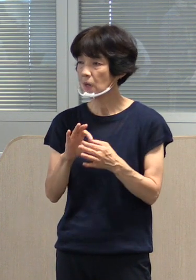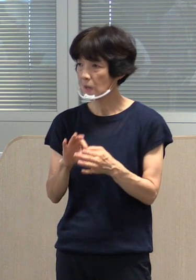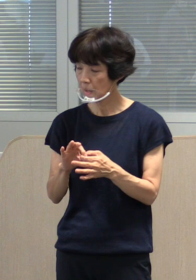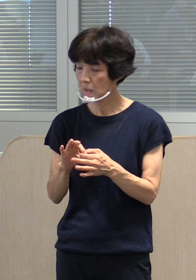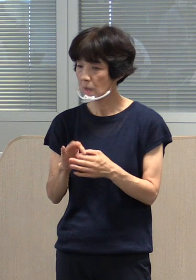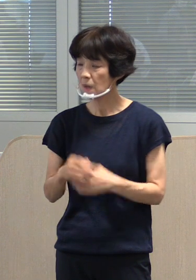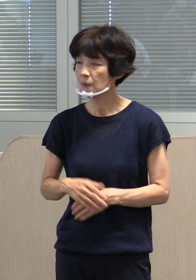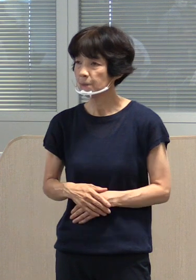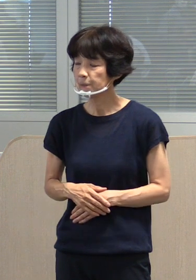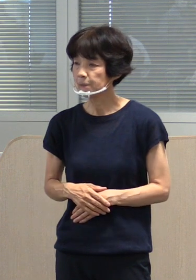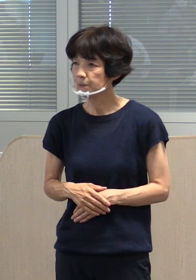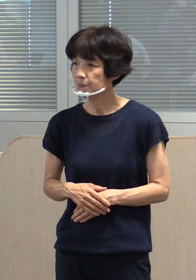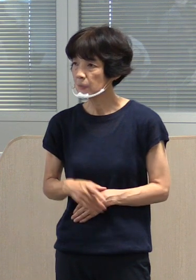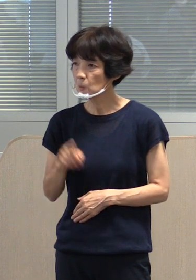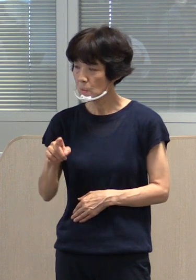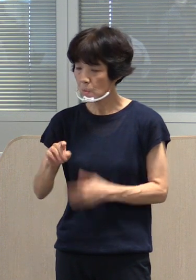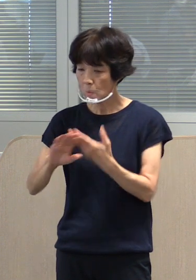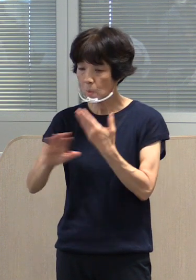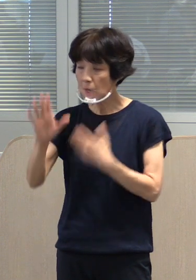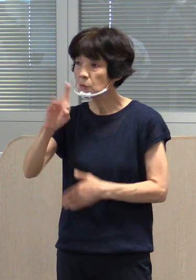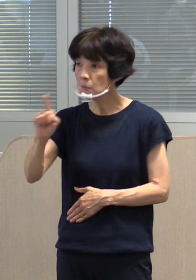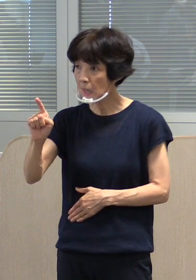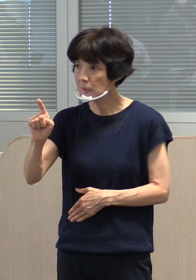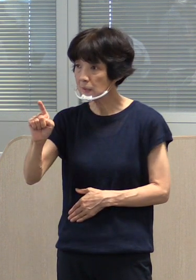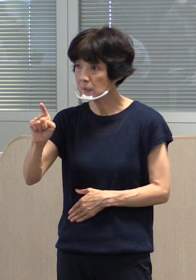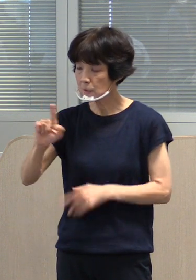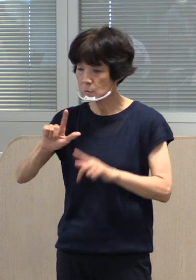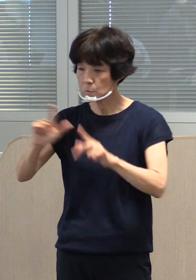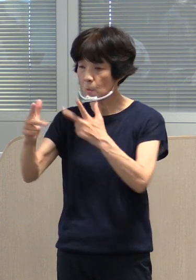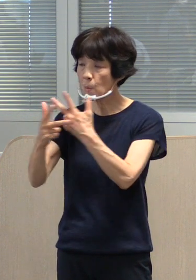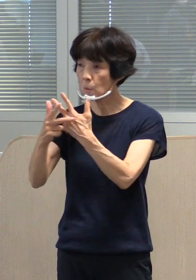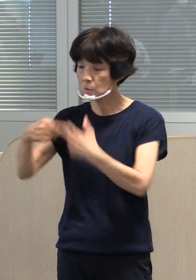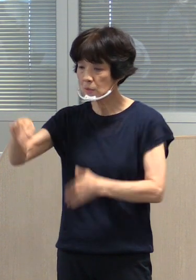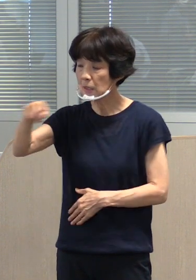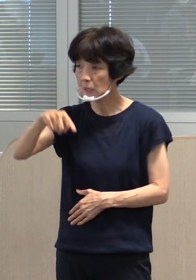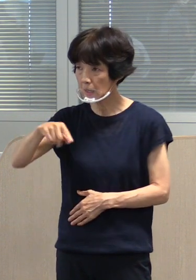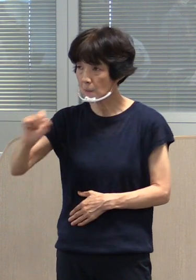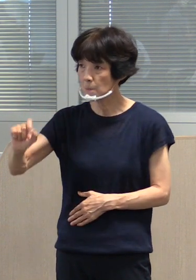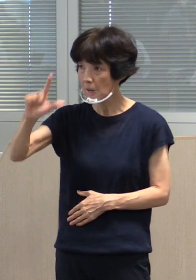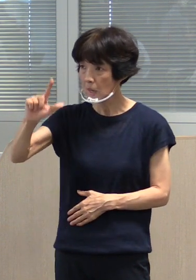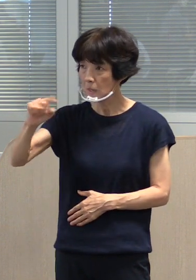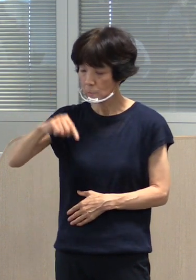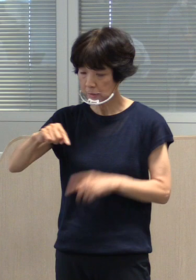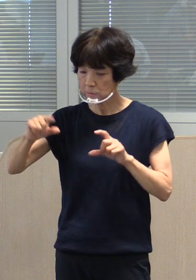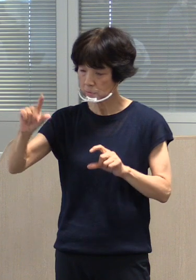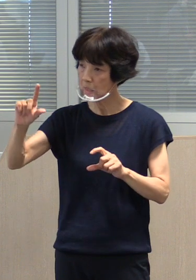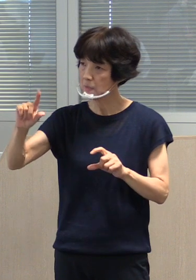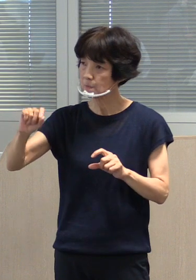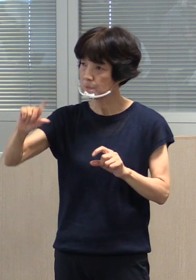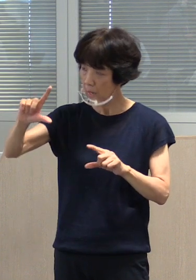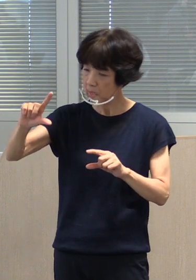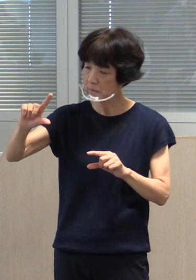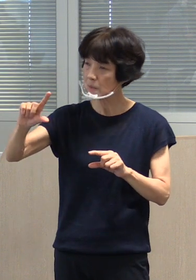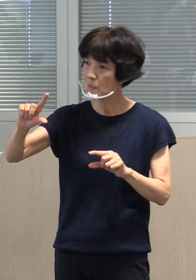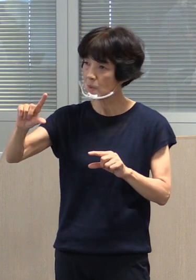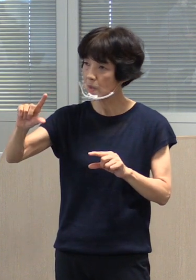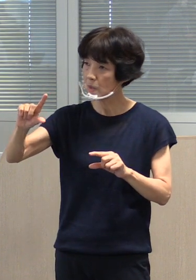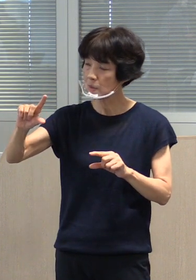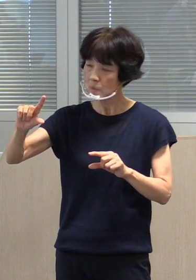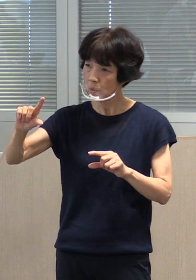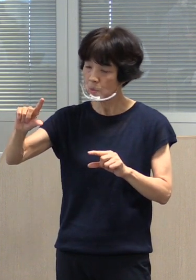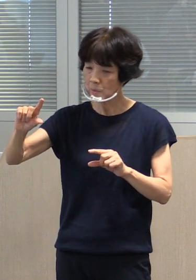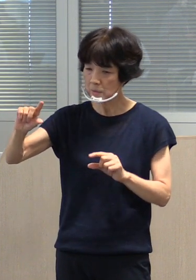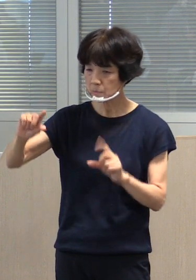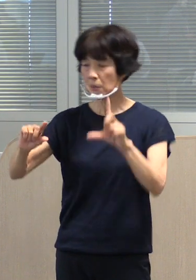ですね、どっかの県がね、非常に多いから、少ないところ行っても、そこがね、いつね、パッといくか分